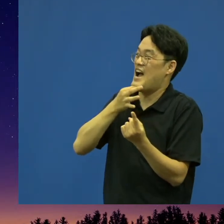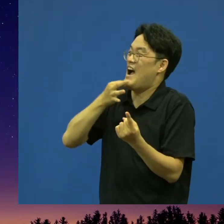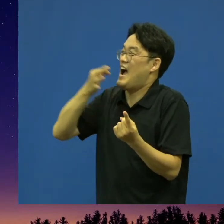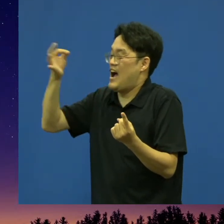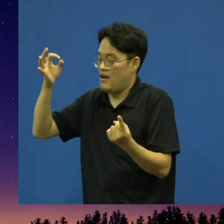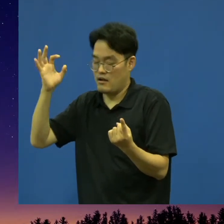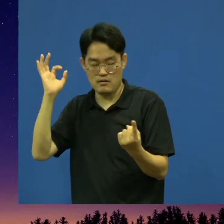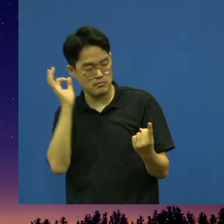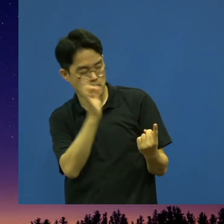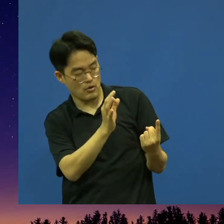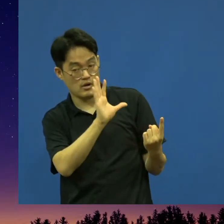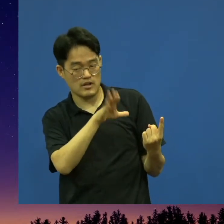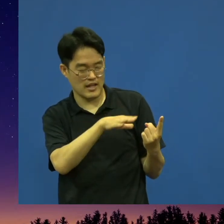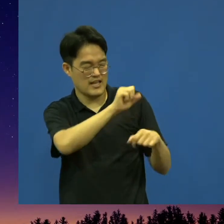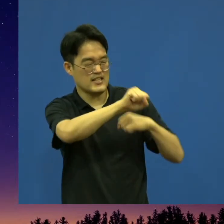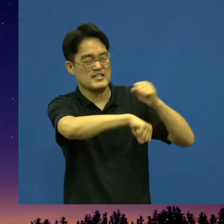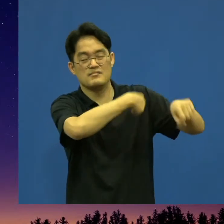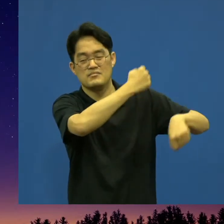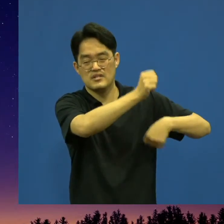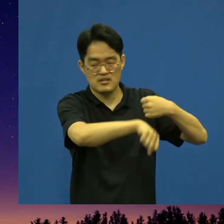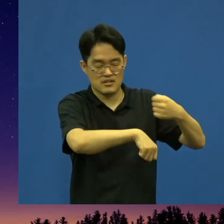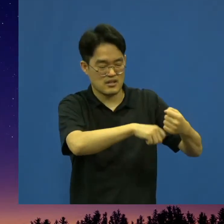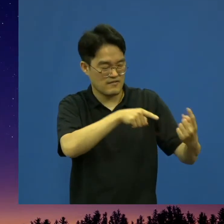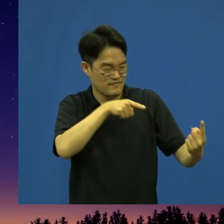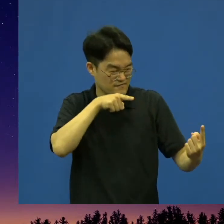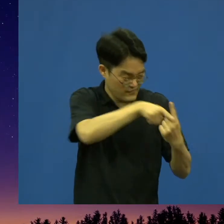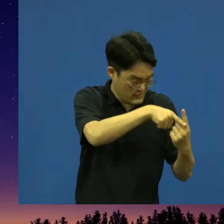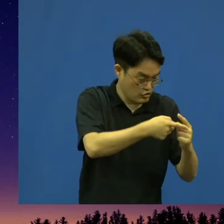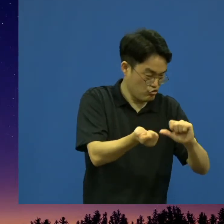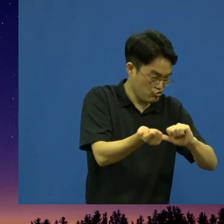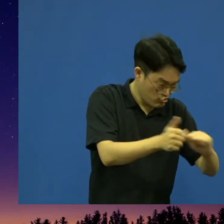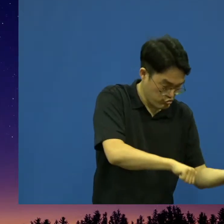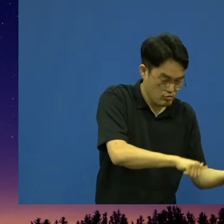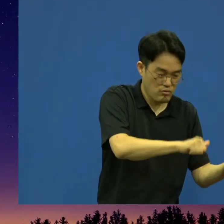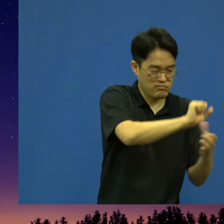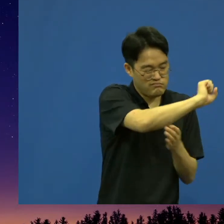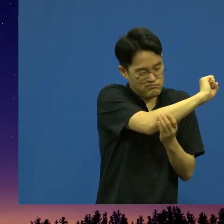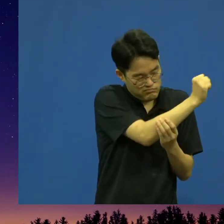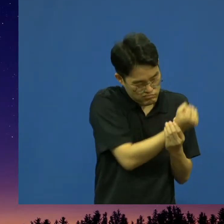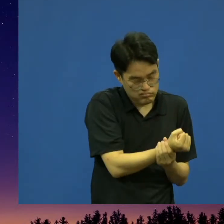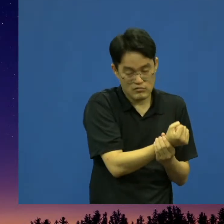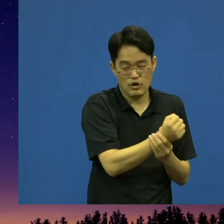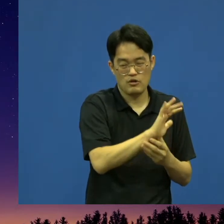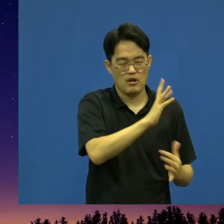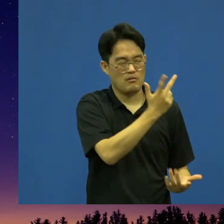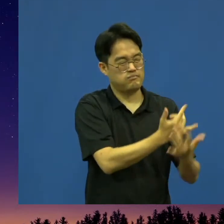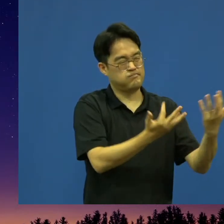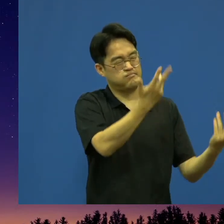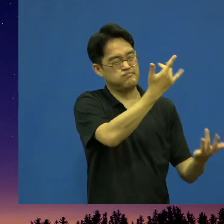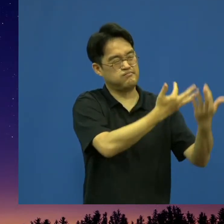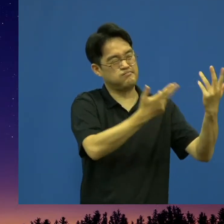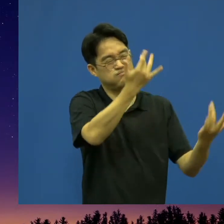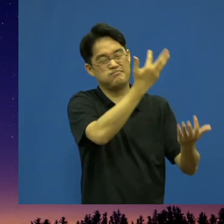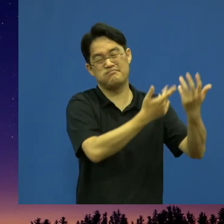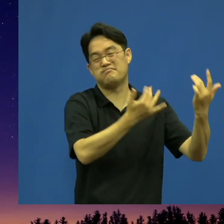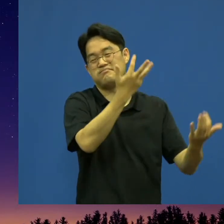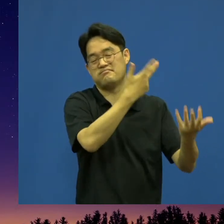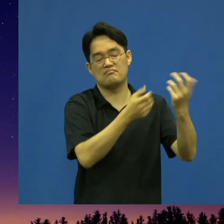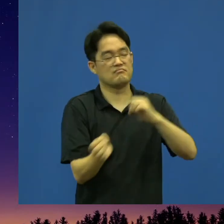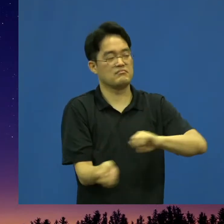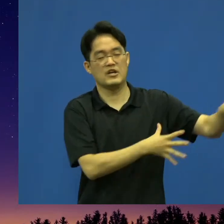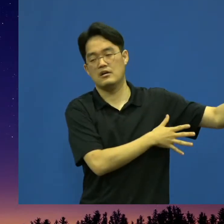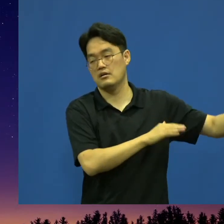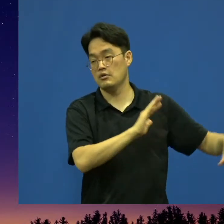사이에 짐승이 죽임을 당하고 그 시체가 상한 바 되어 타오르는 불에 던져졌다.